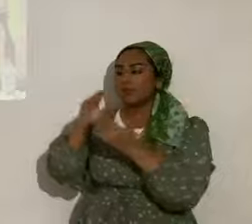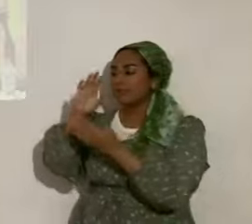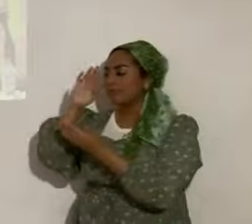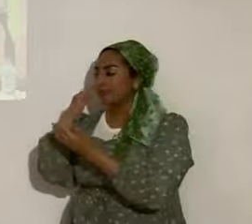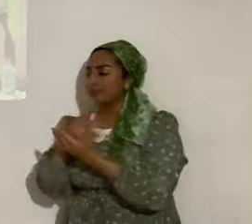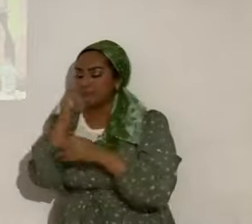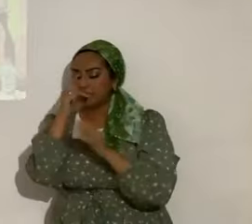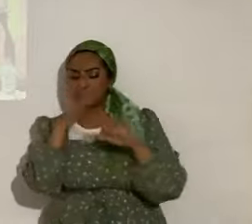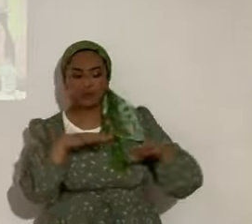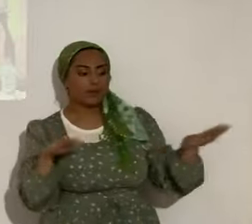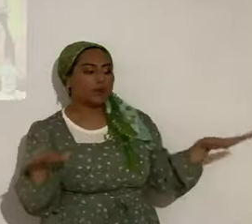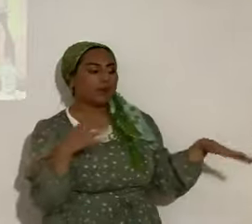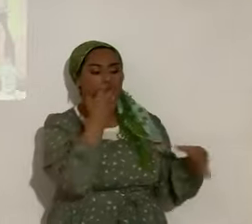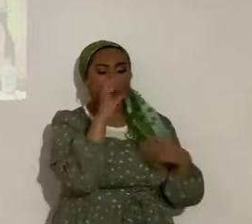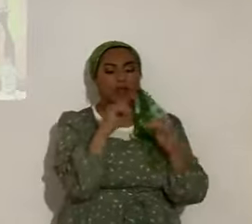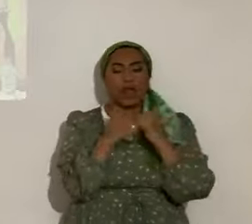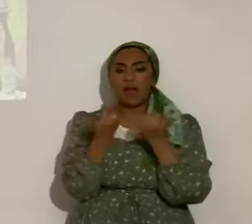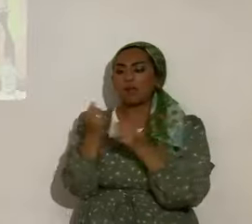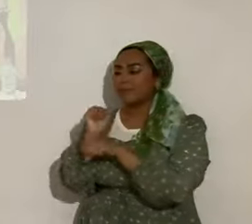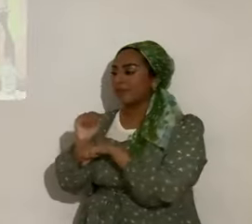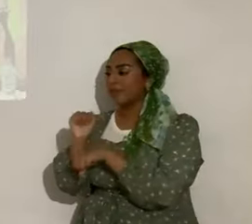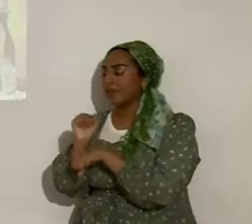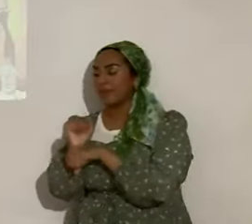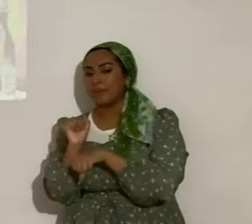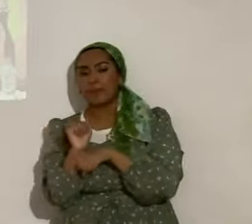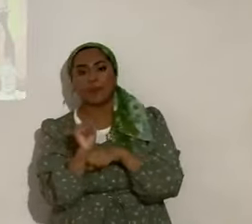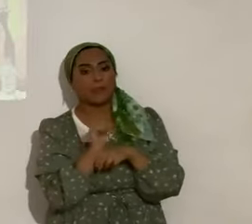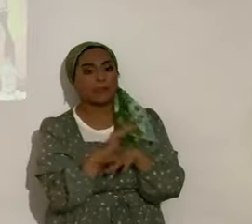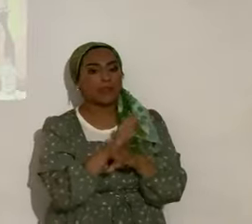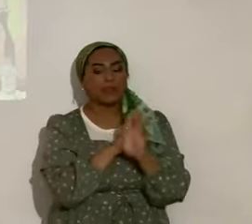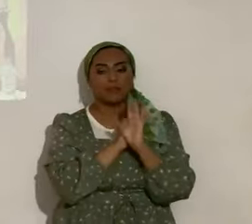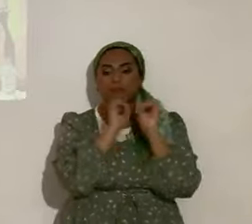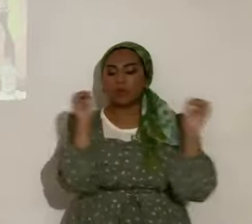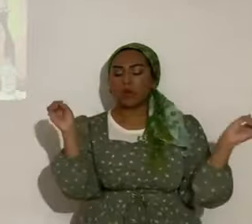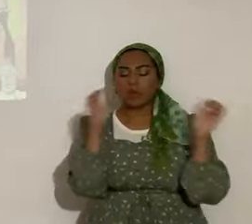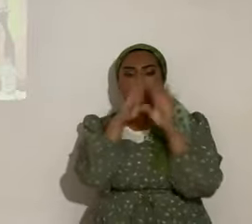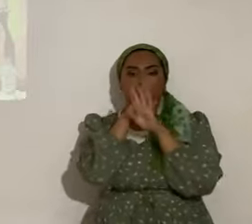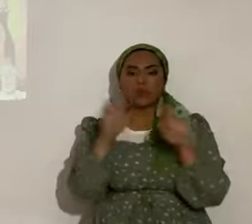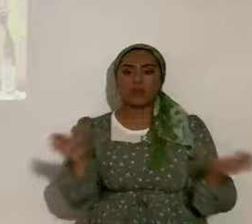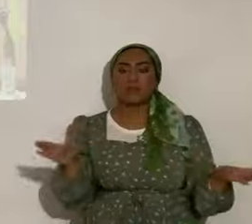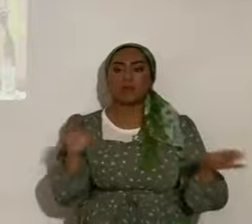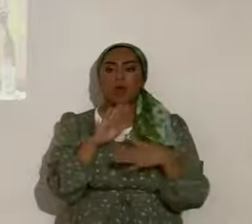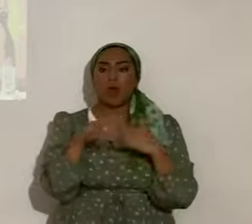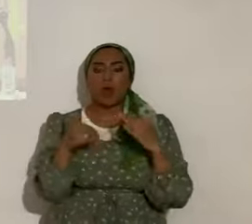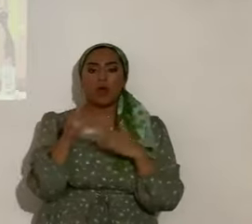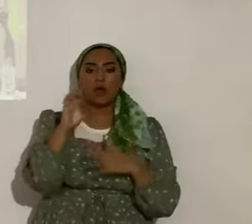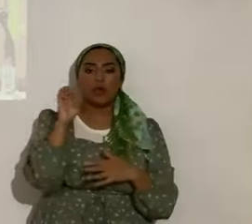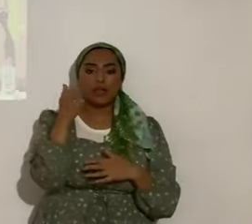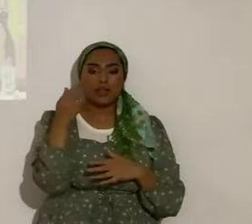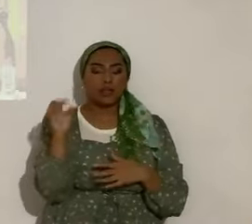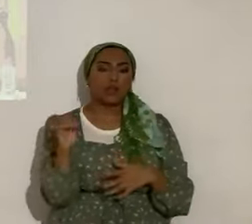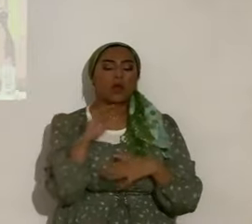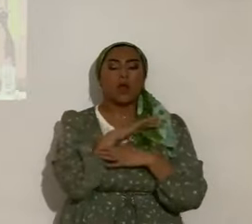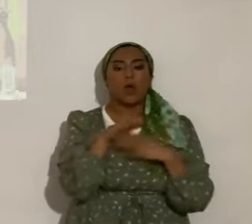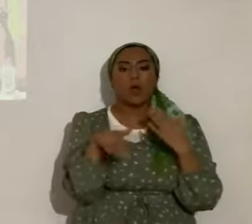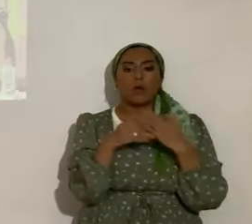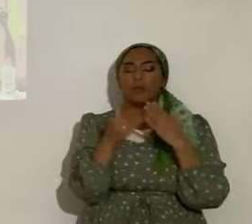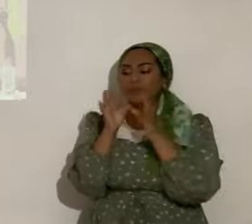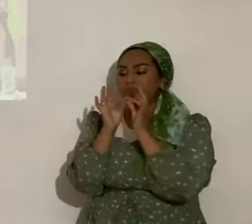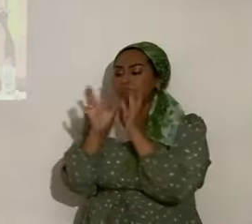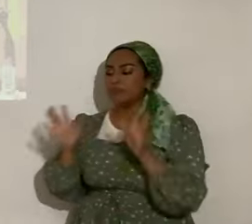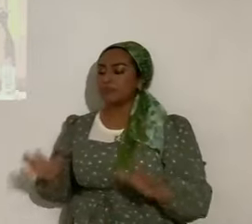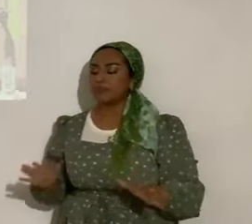gritadero terrible. ¿Cómo es en el trabajo? No hay mansedumbre, no hay humildad, todo es ego, todo es vanidad. Todo